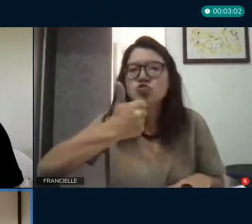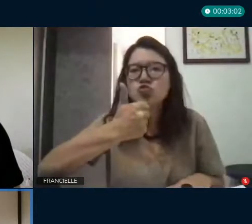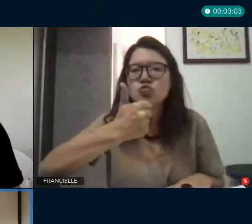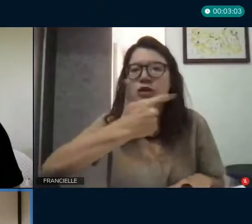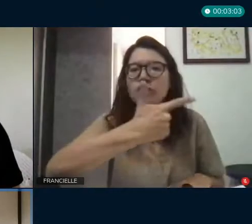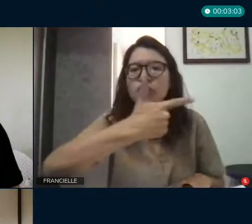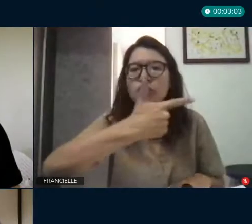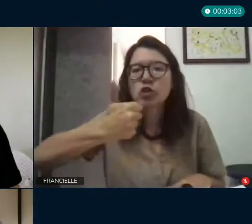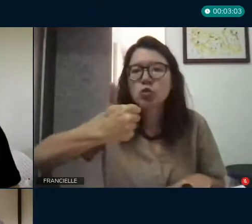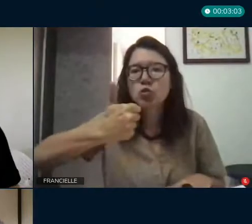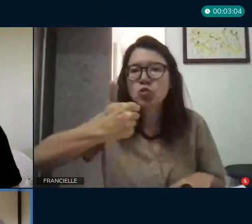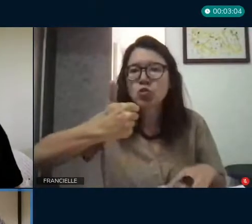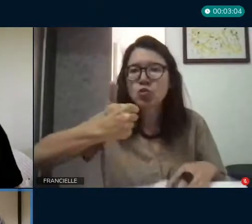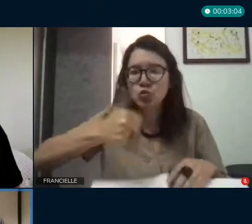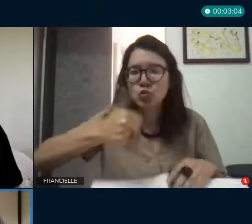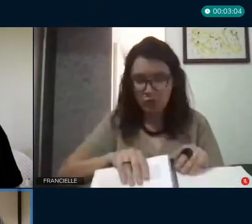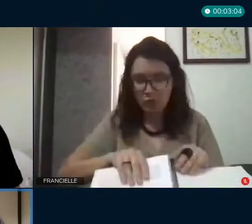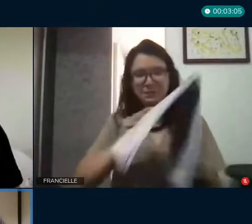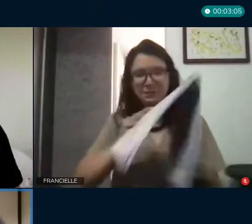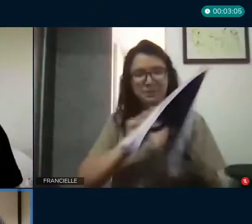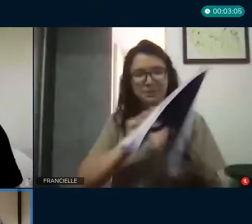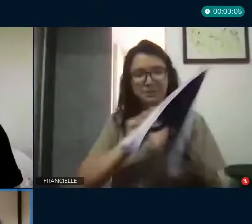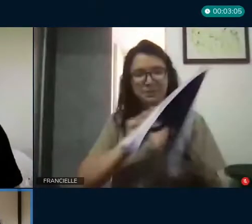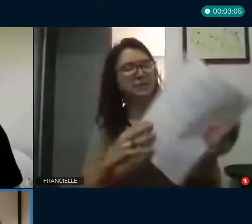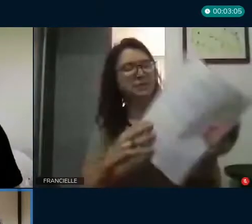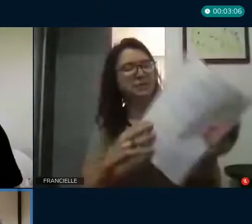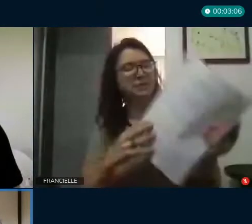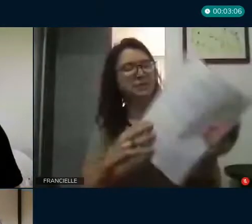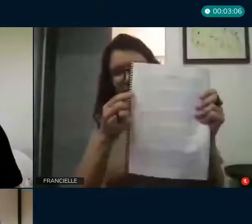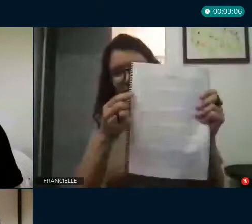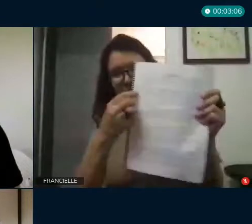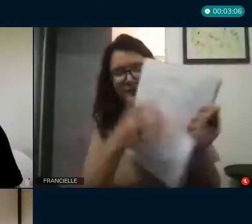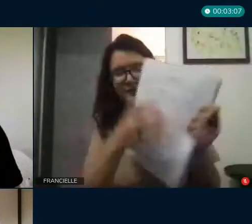não. Na página 21,